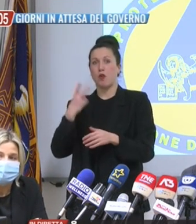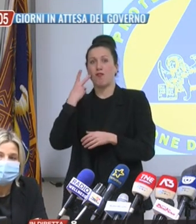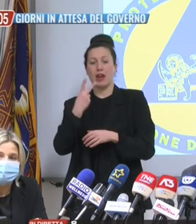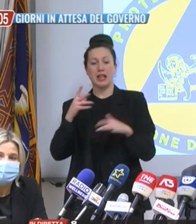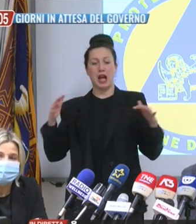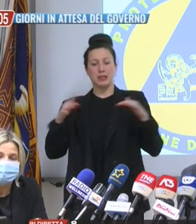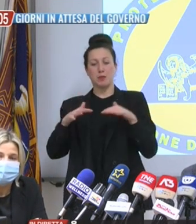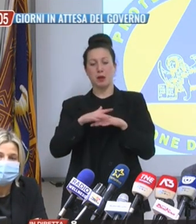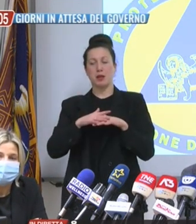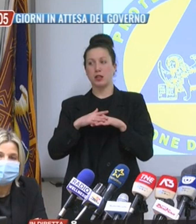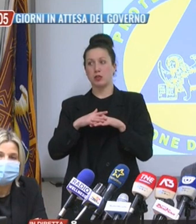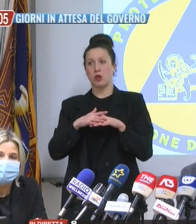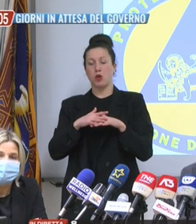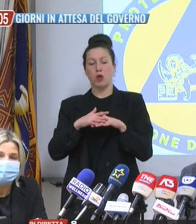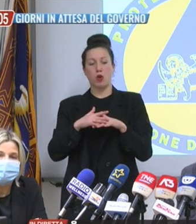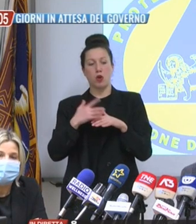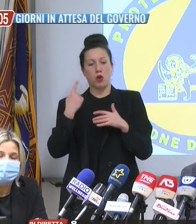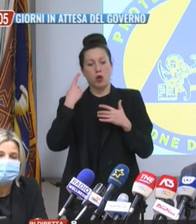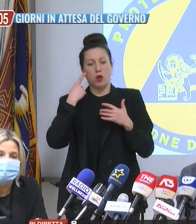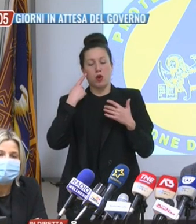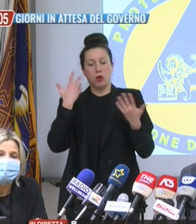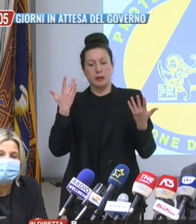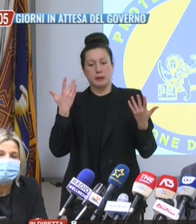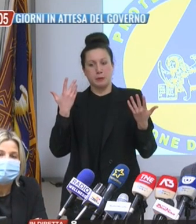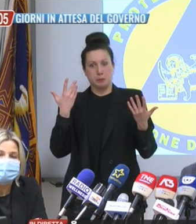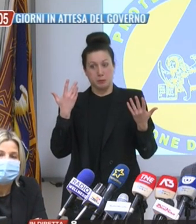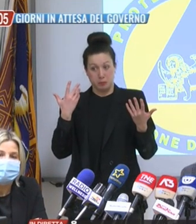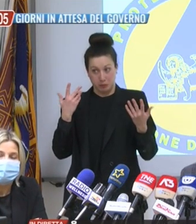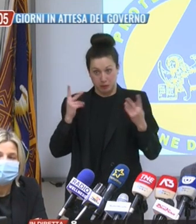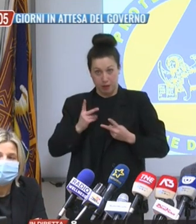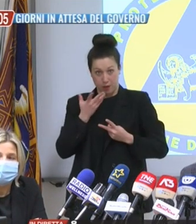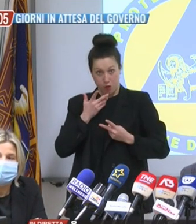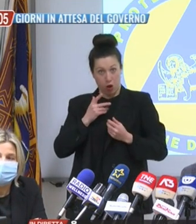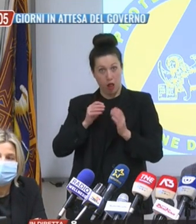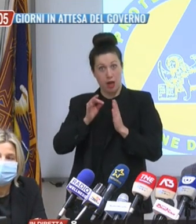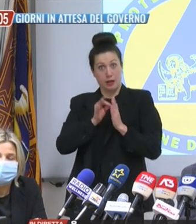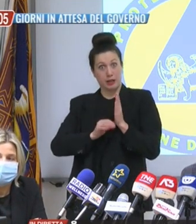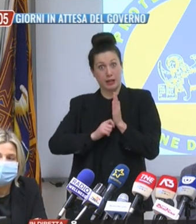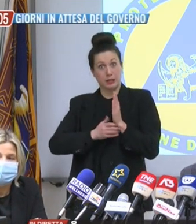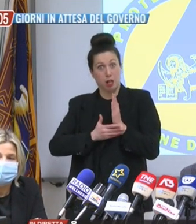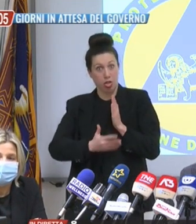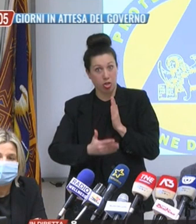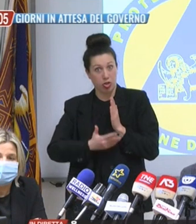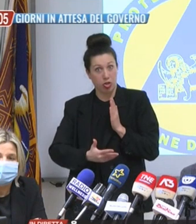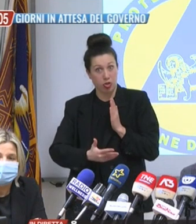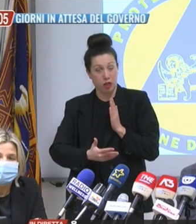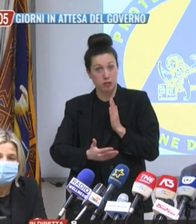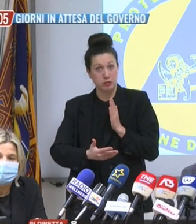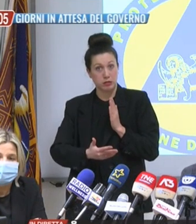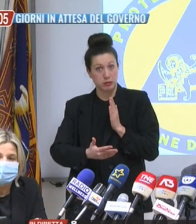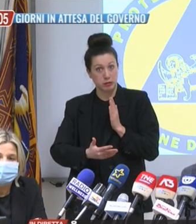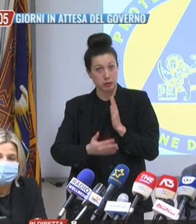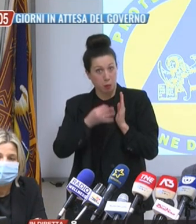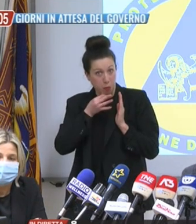Sanità e il Comitato Tecnico Scientifico Nazionale. Piaccia o non piaccia, così. Però io penso che un allentamento ragionato, in